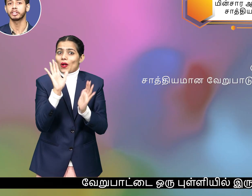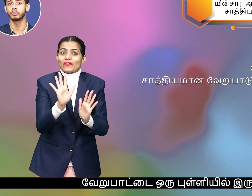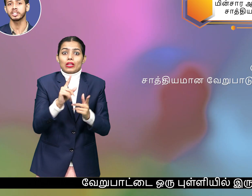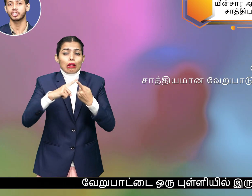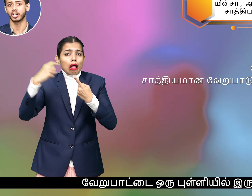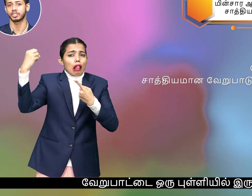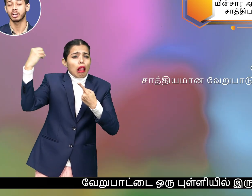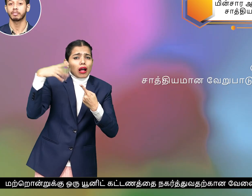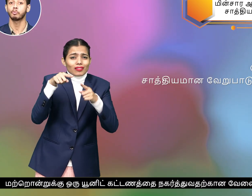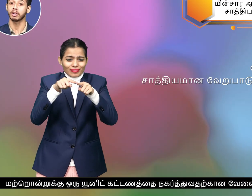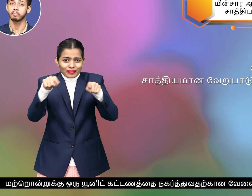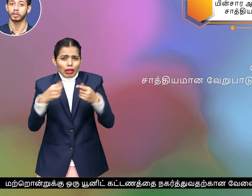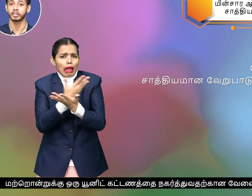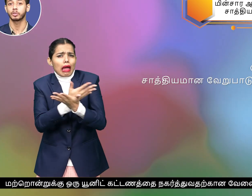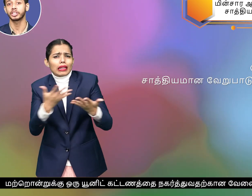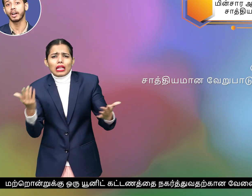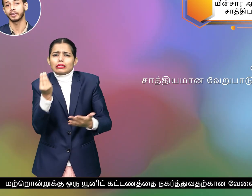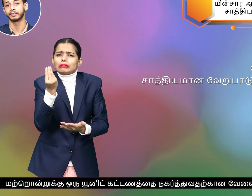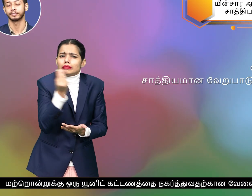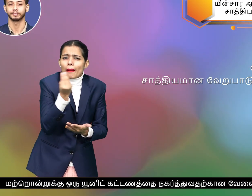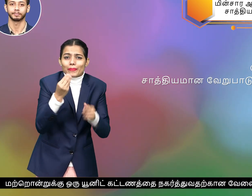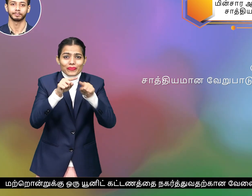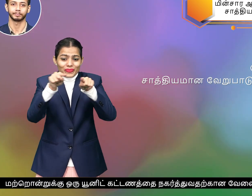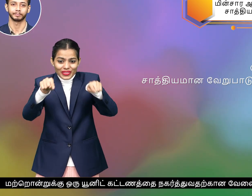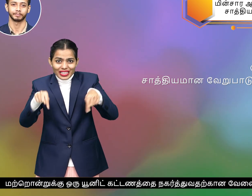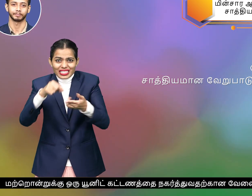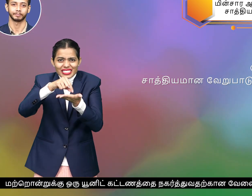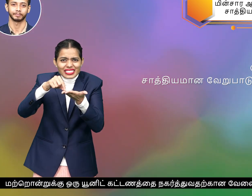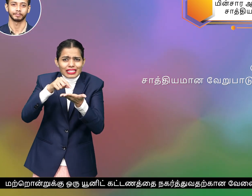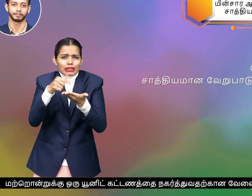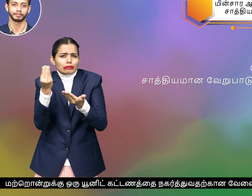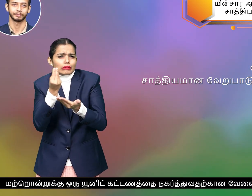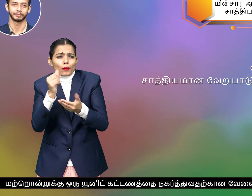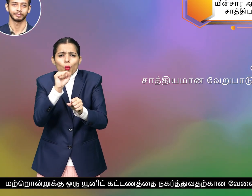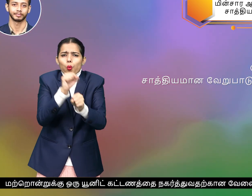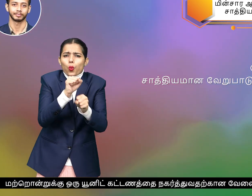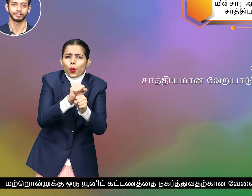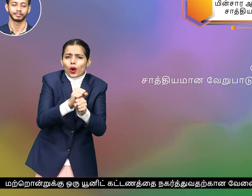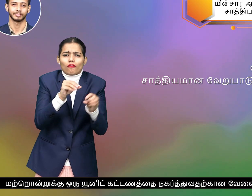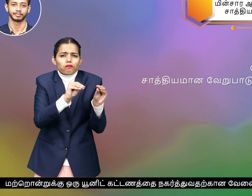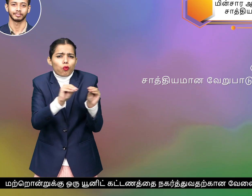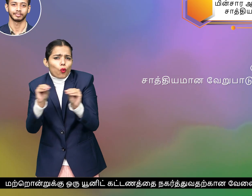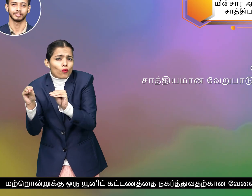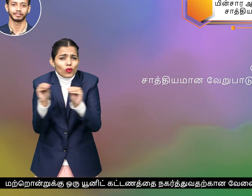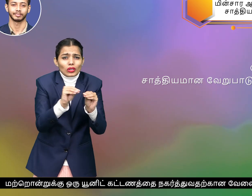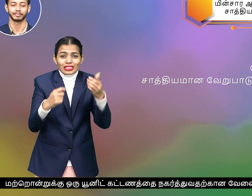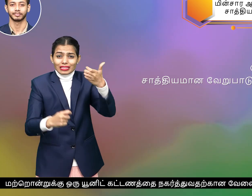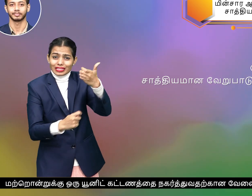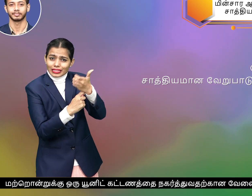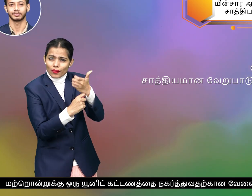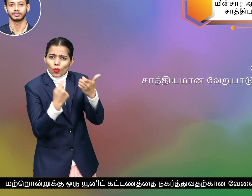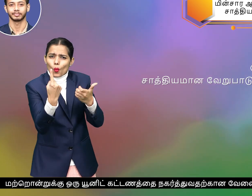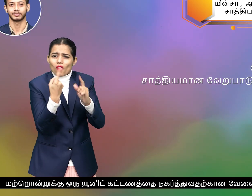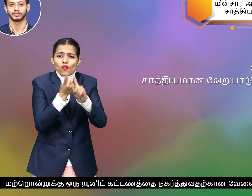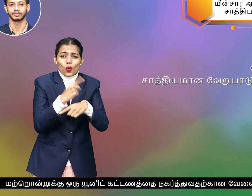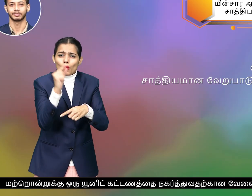ஒரு புள்ளியில் இருந்து மற்றொன்றுக்கு ஒரு அலகு மின்னேற்றத்தை நகர்த்துவதற்கான வேலையை வரையறுக்கிறோம்.